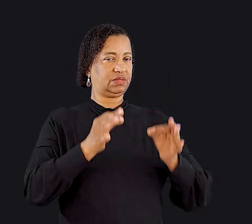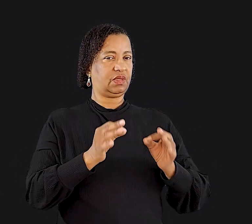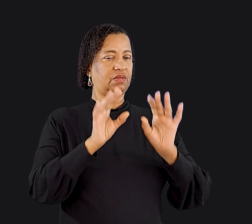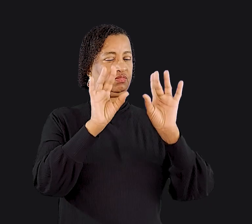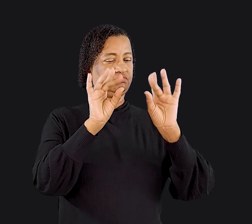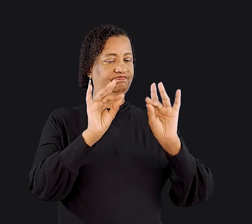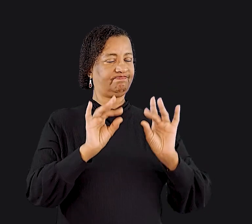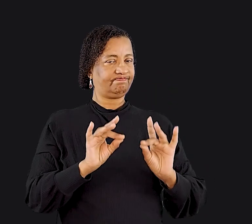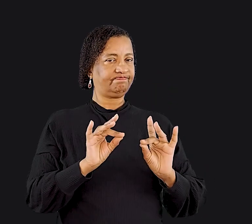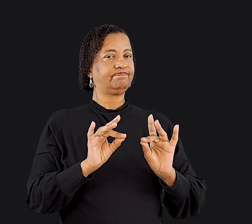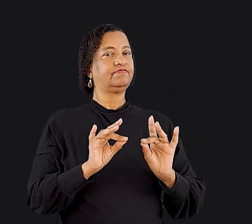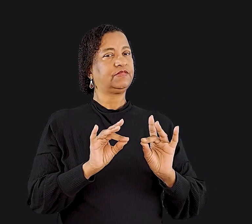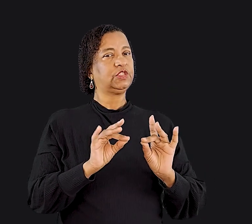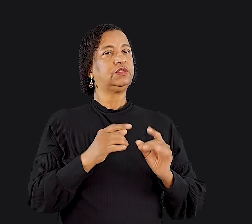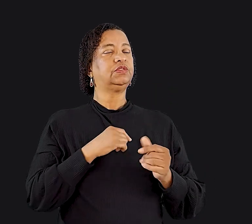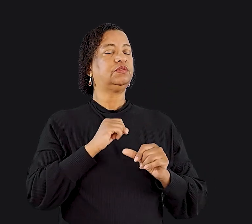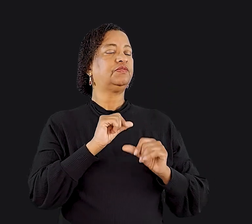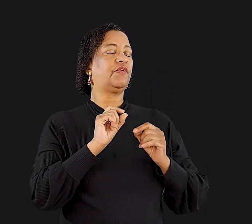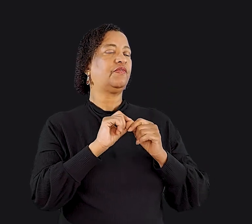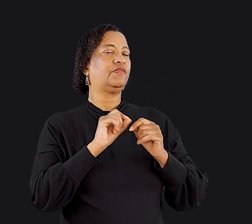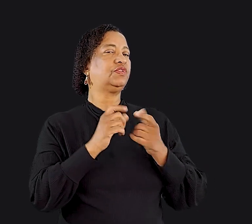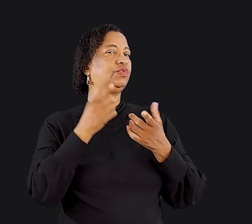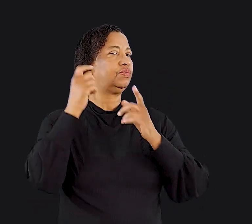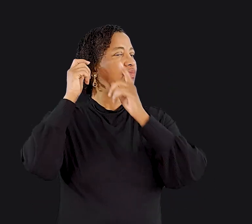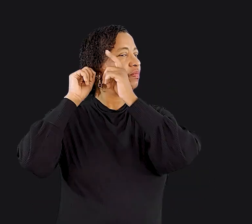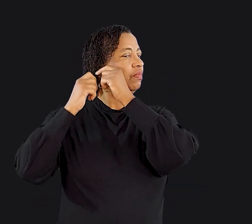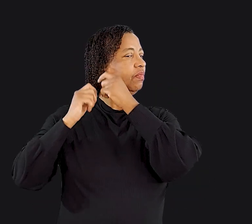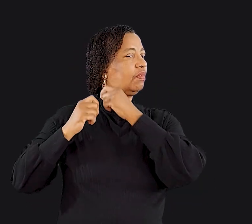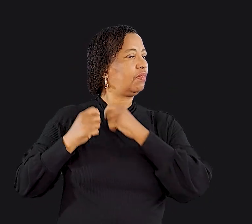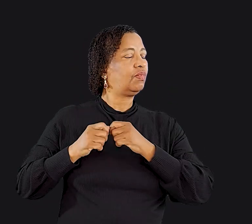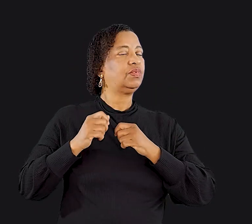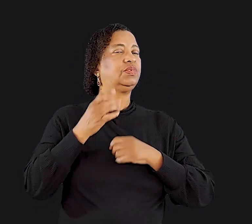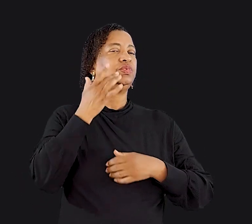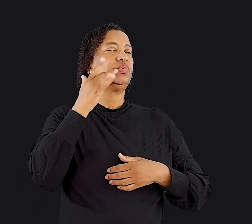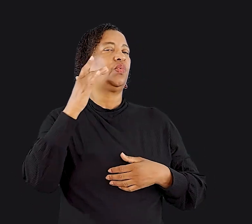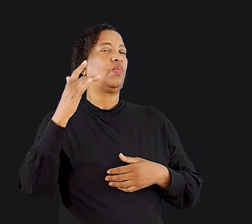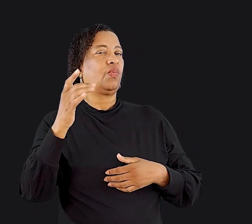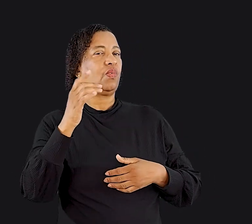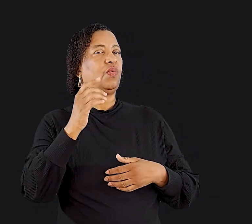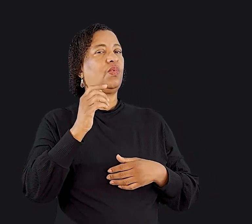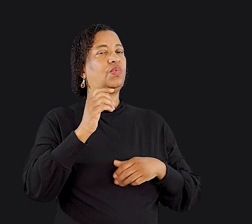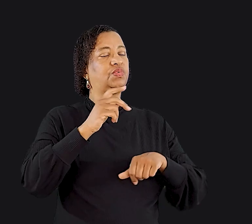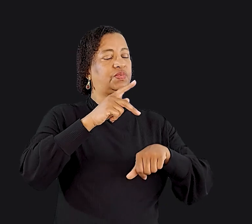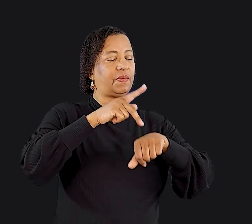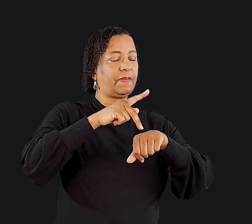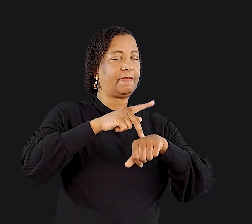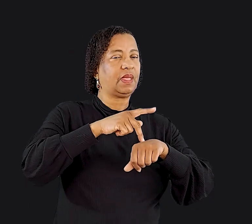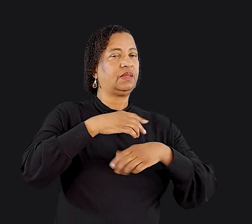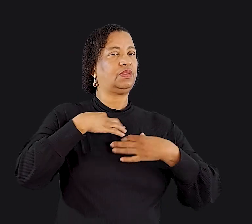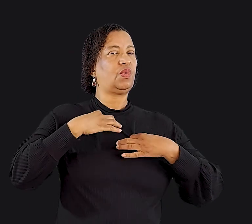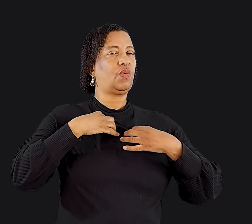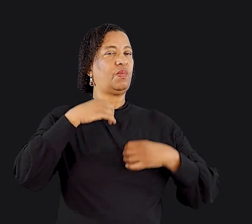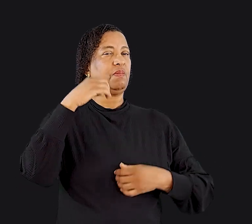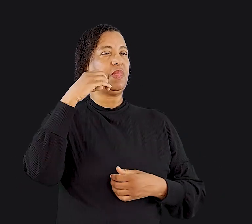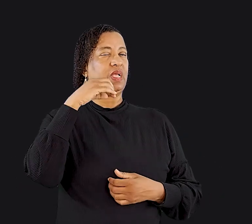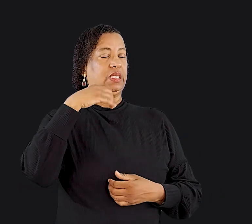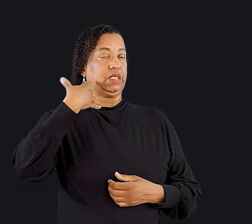e descrição, não se adornando com tranças e com ouro, nem com pérolas ou com roupas caras, mas com